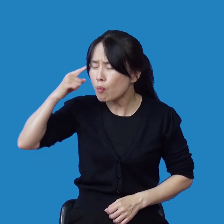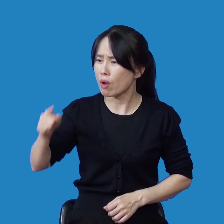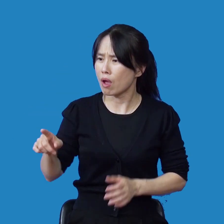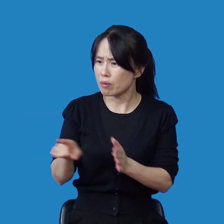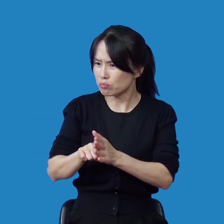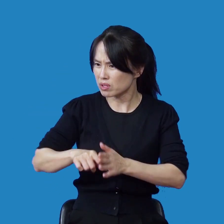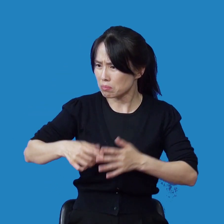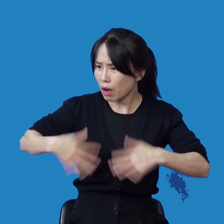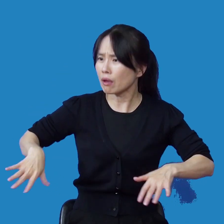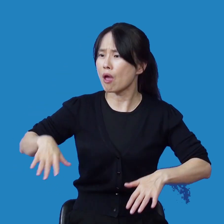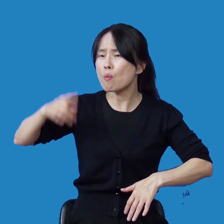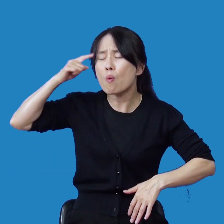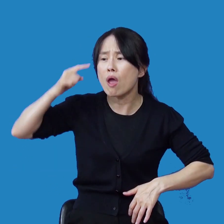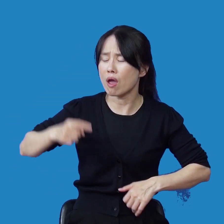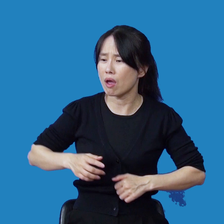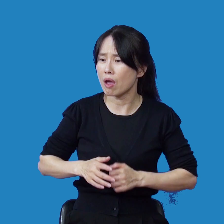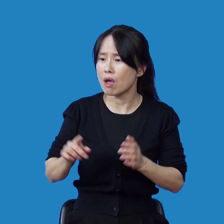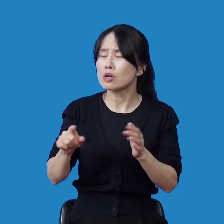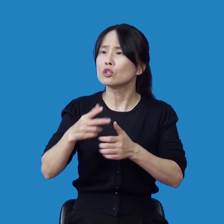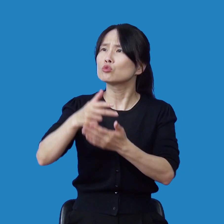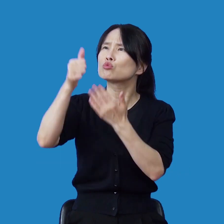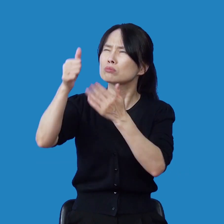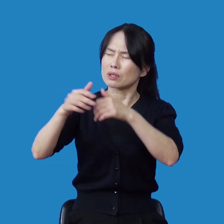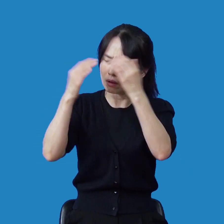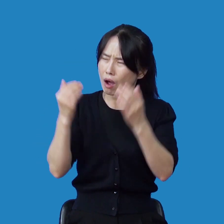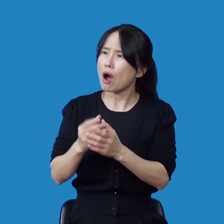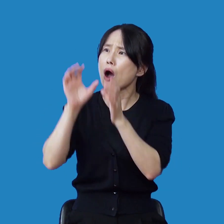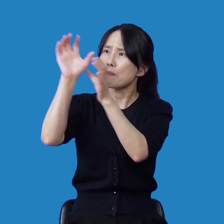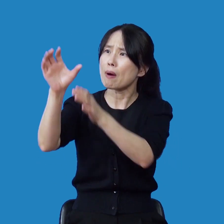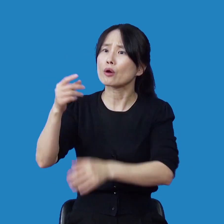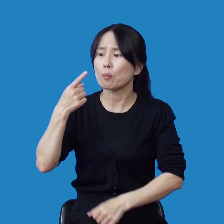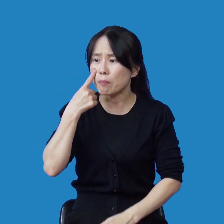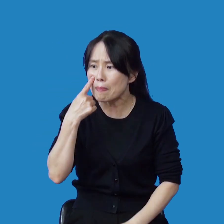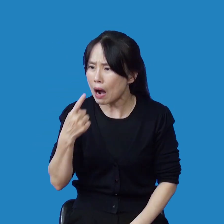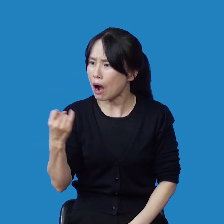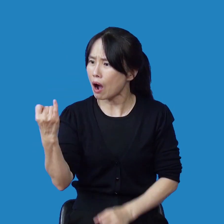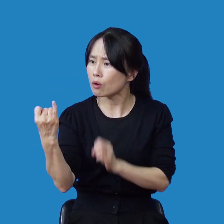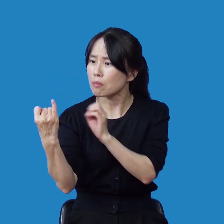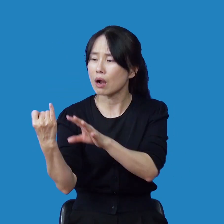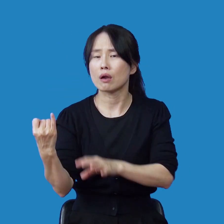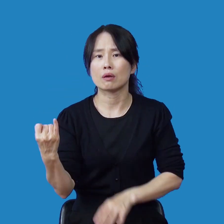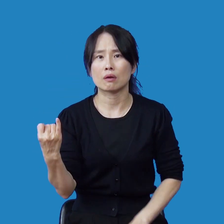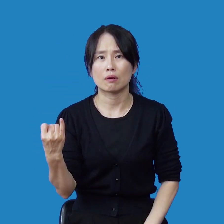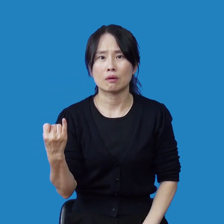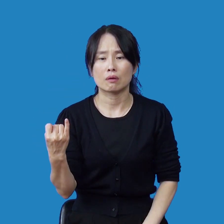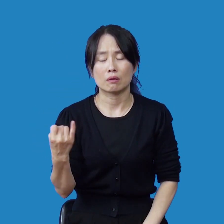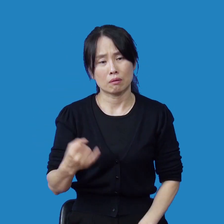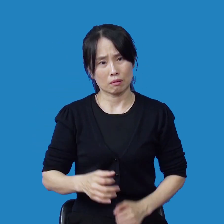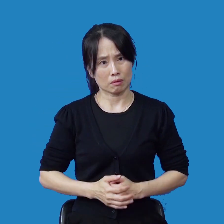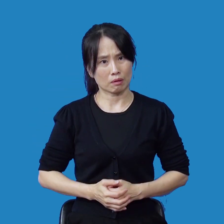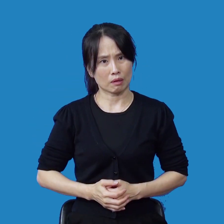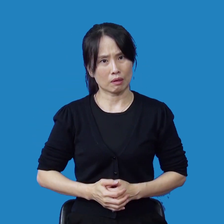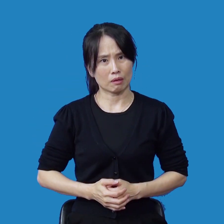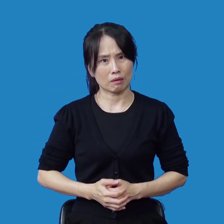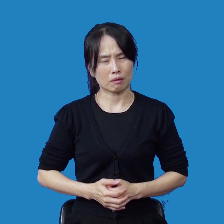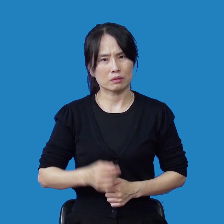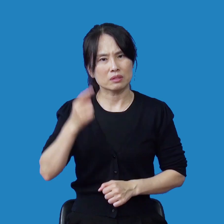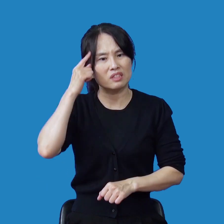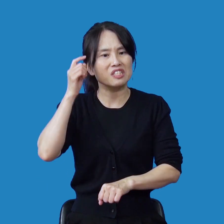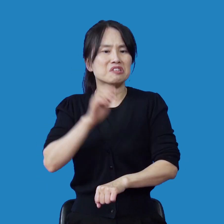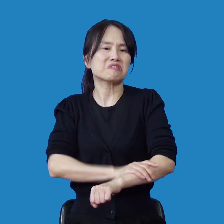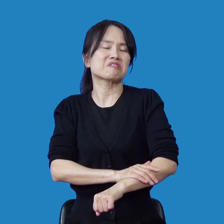믿음이 없어? 주님께 다 맡겨 그럽니다. 그게 지혜 있는 채 하는